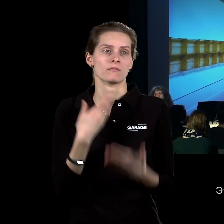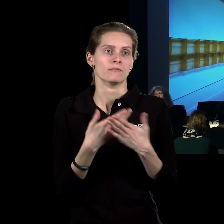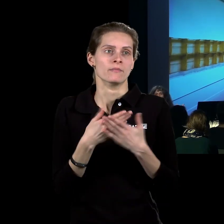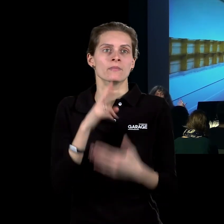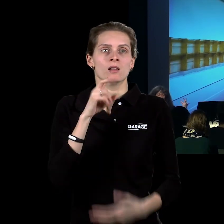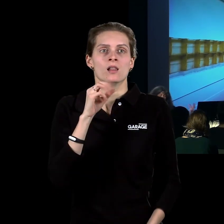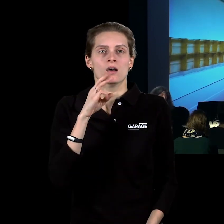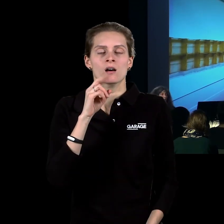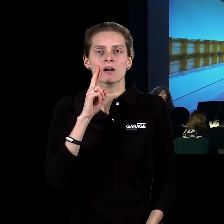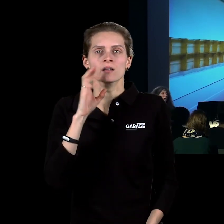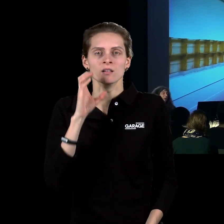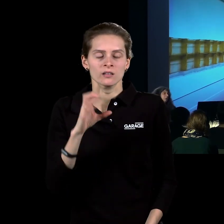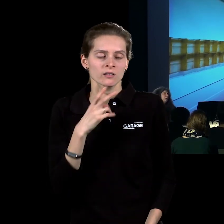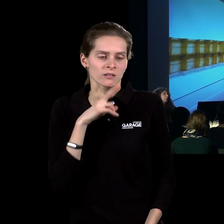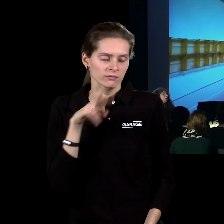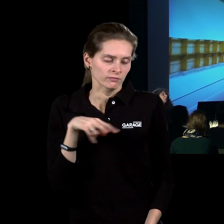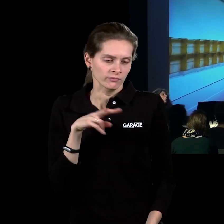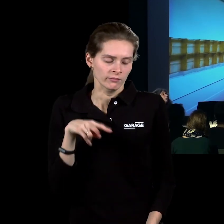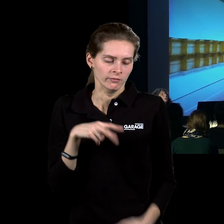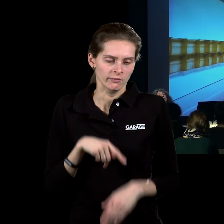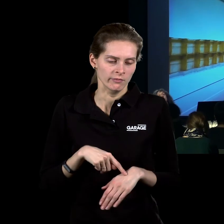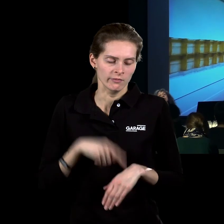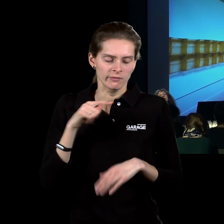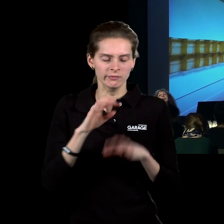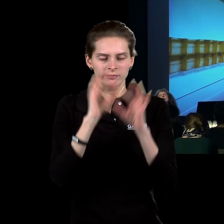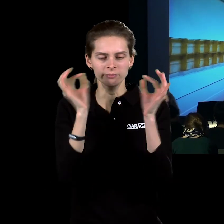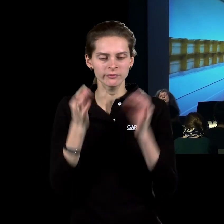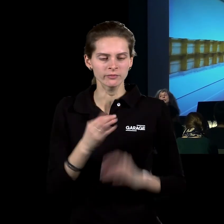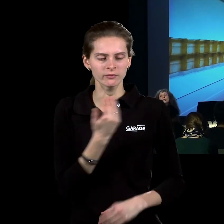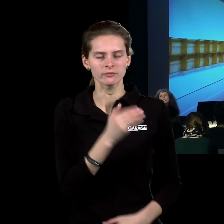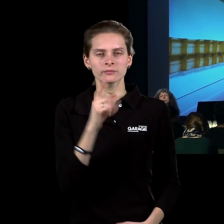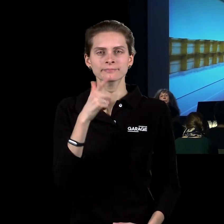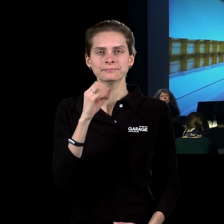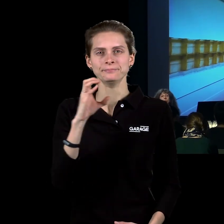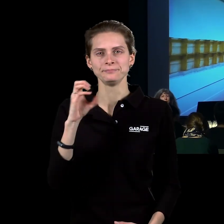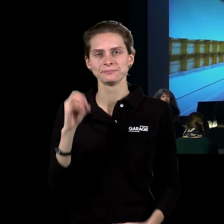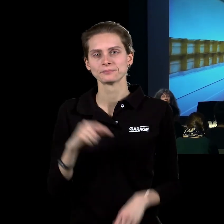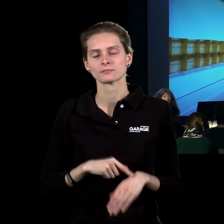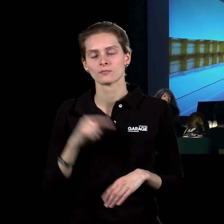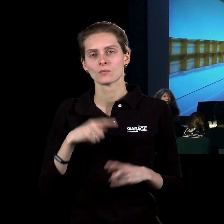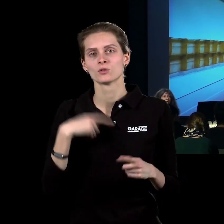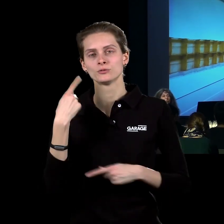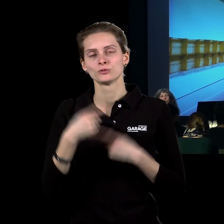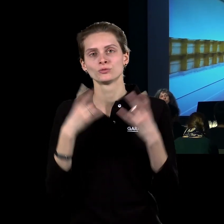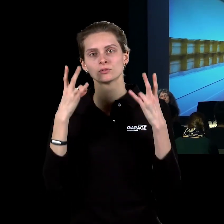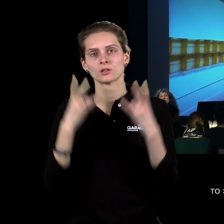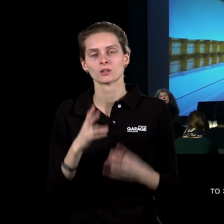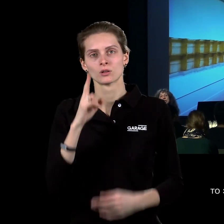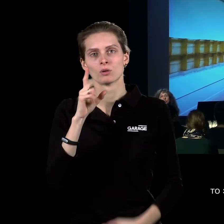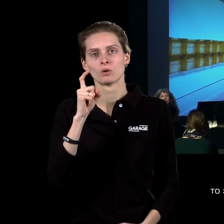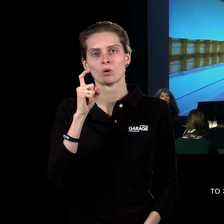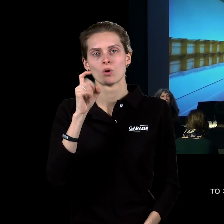до предела, вот это прочитывание искусства Евы Гессе через трагедию Холокоста,